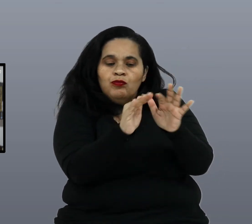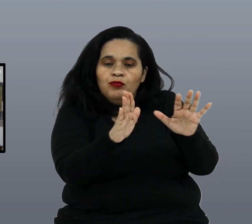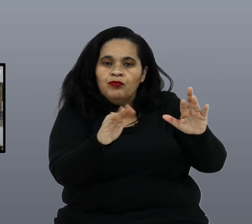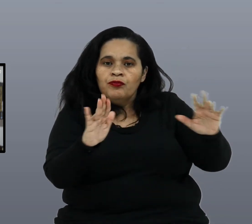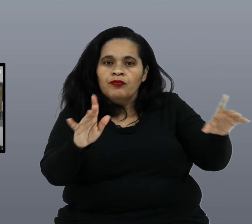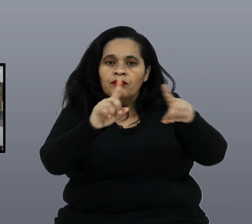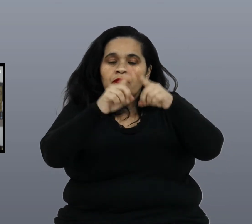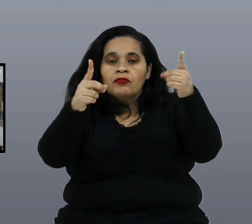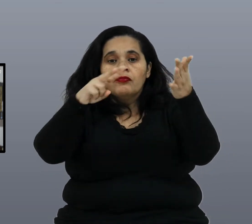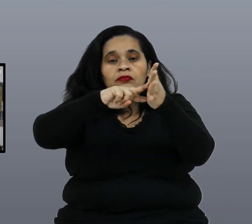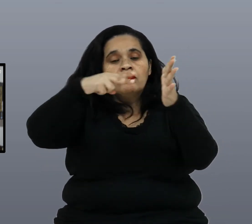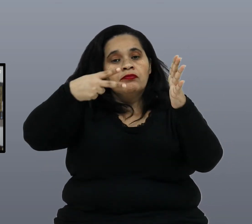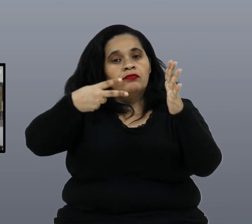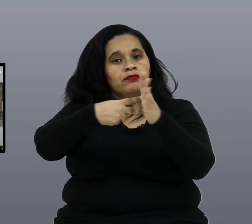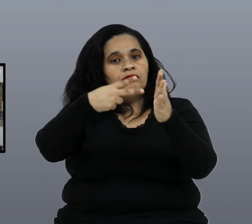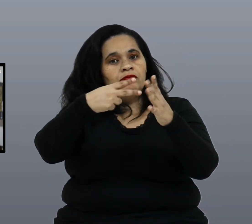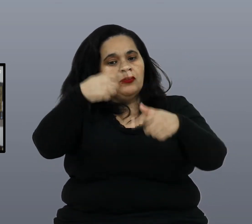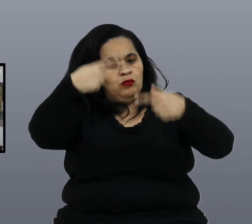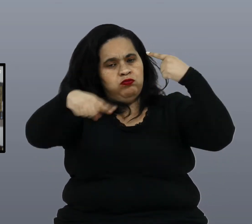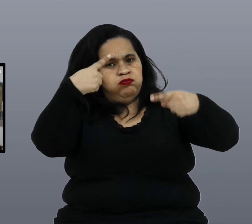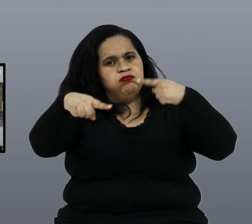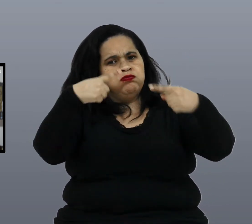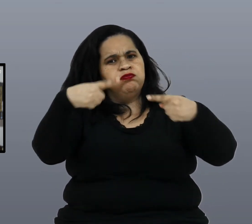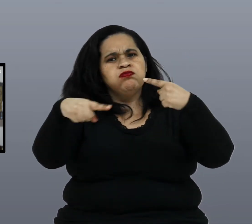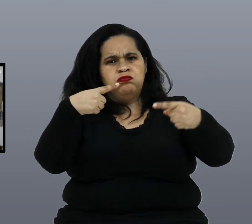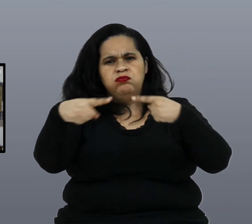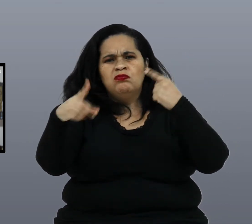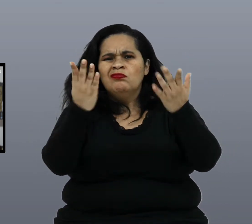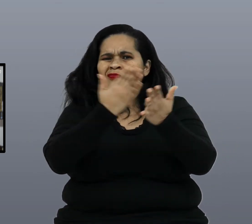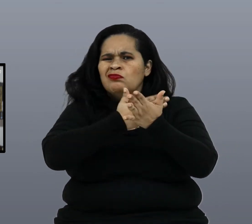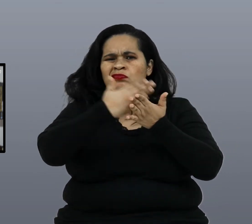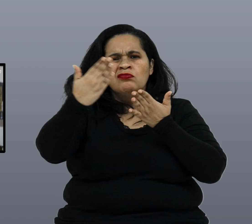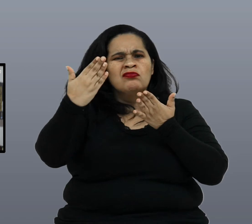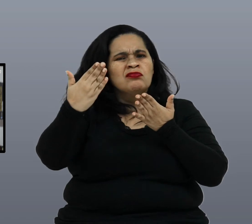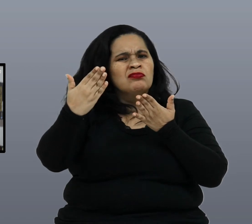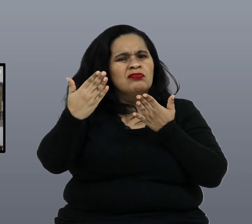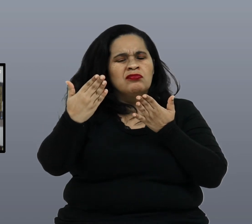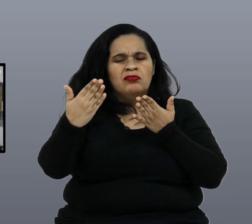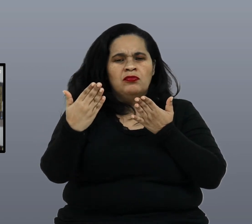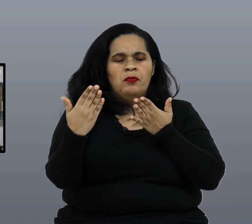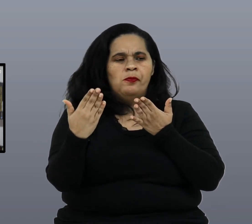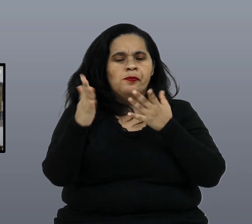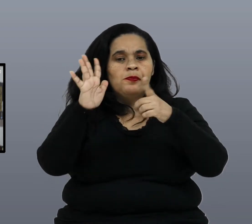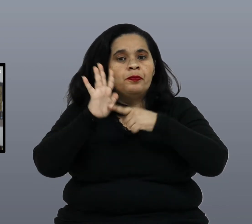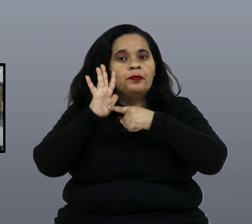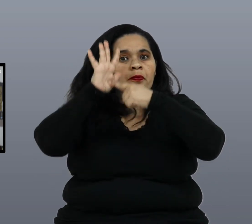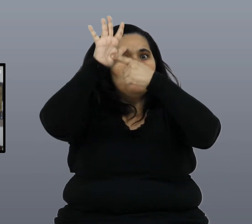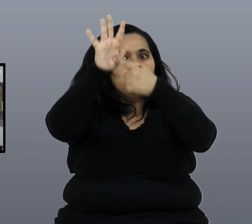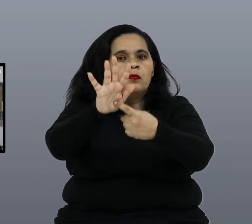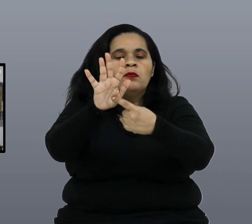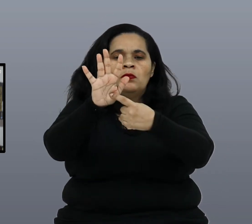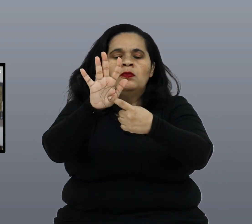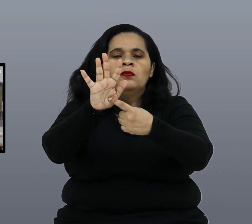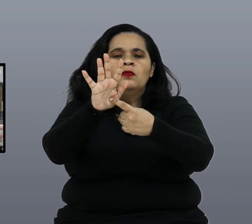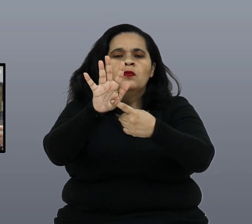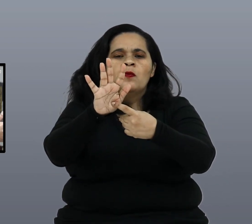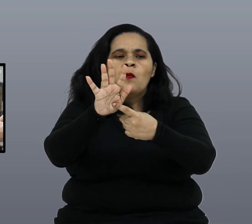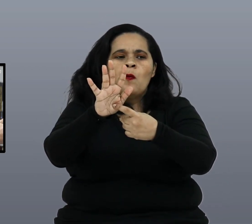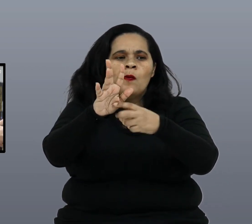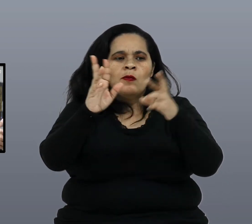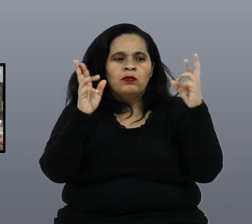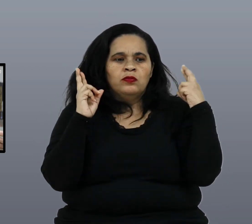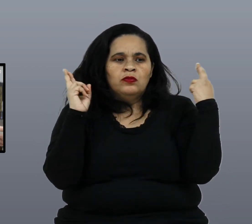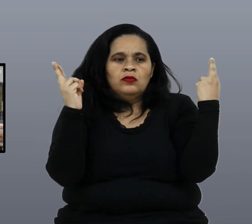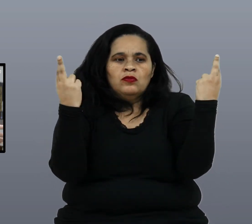a história da humanidade desde a queda. E ele é manifestado assim no Império, todos